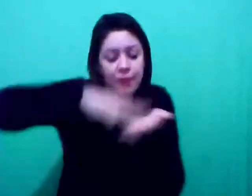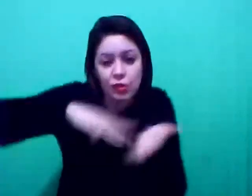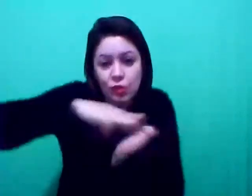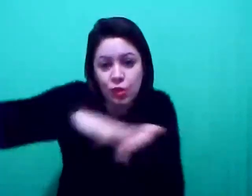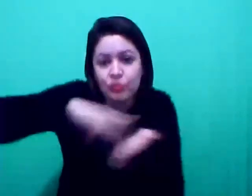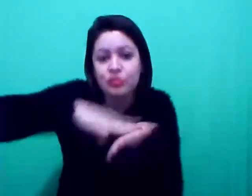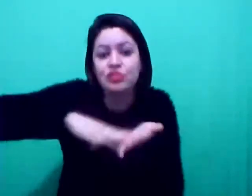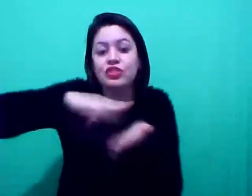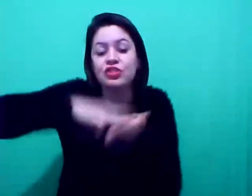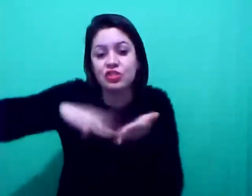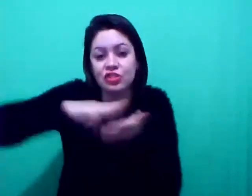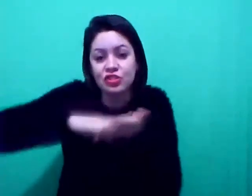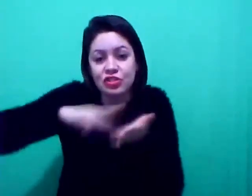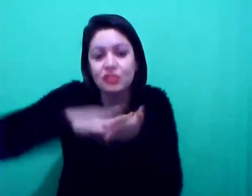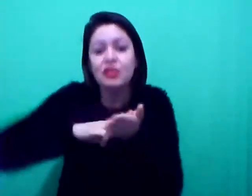seu aluno ele é surdo, ele é visual e ele